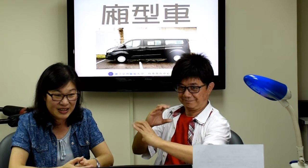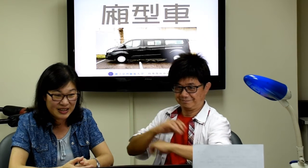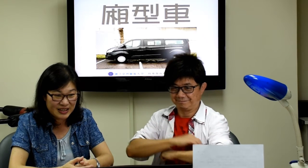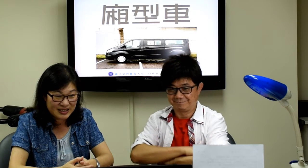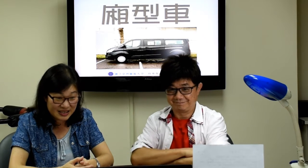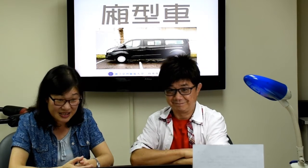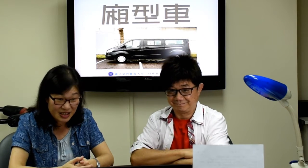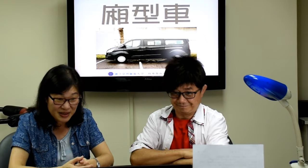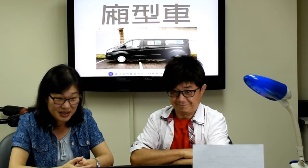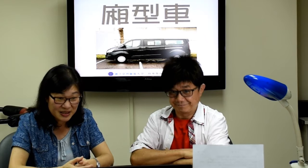知道吗？